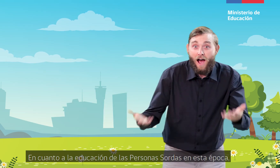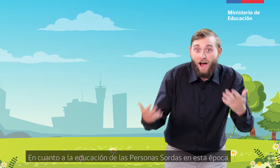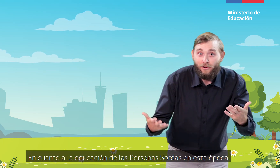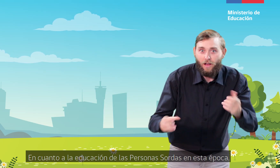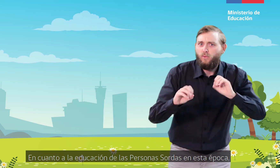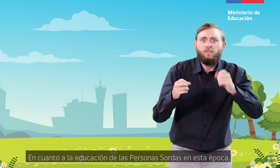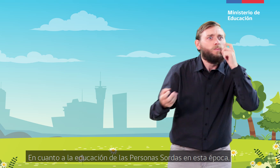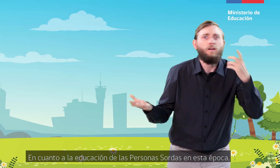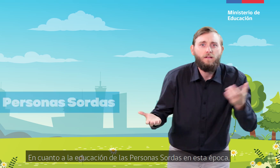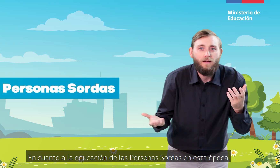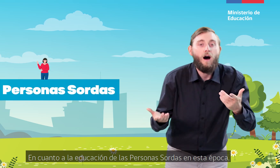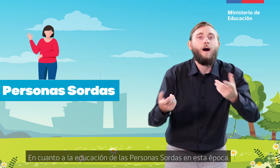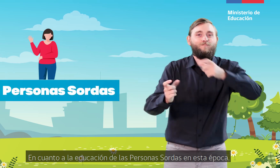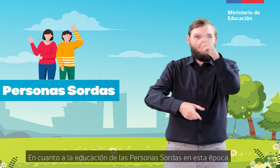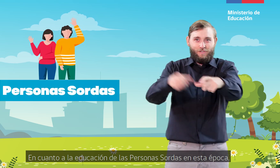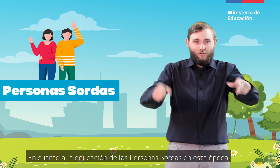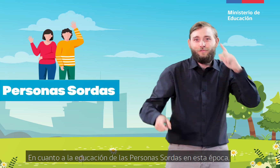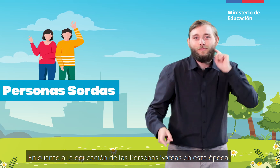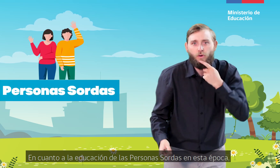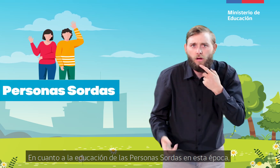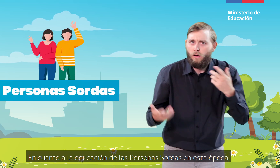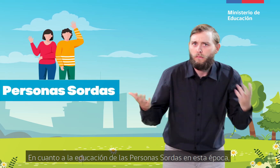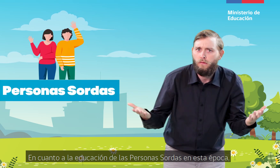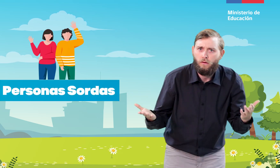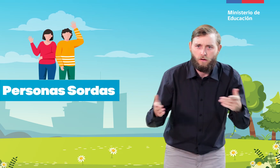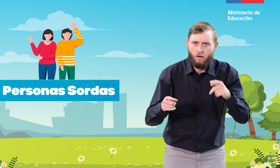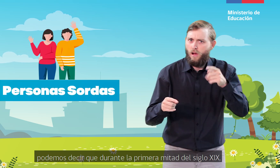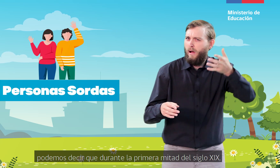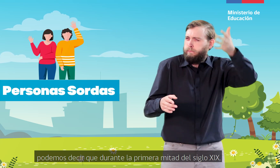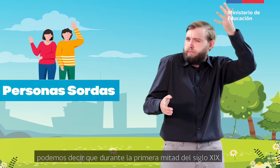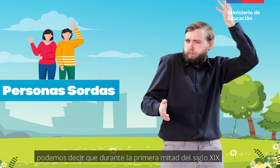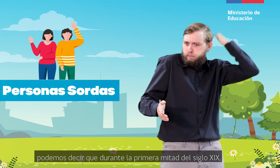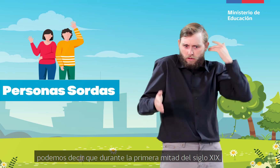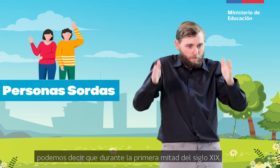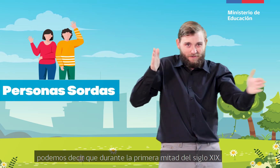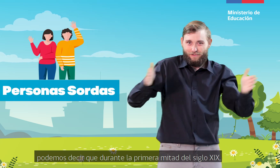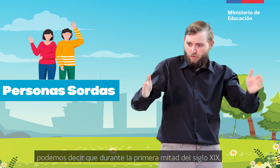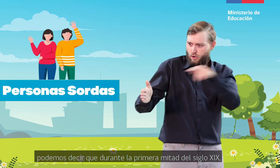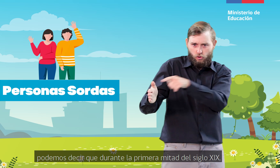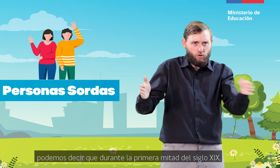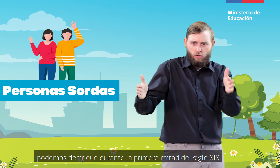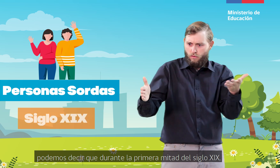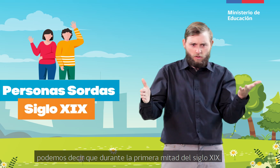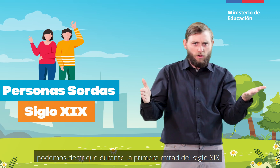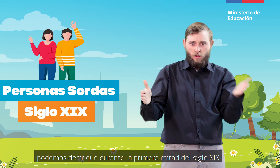En cuanto a la educación de las personas sordas en esta época, podemos decir que durante la primera mitad del siglo